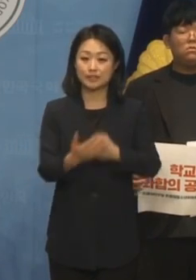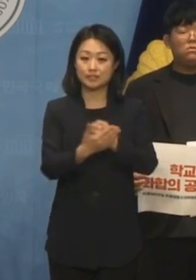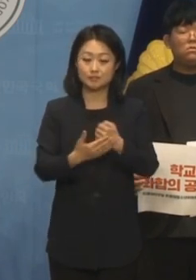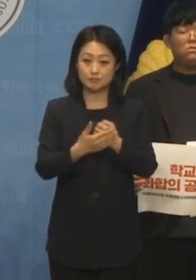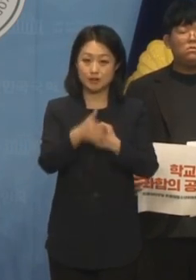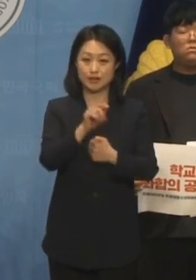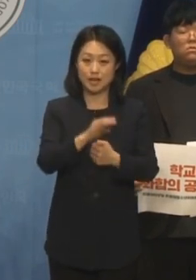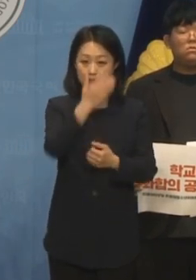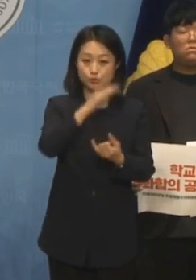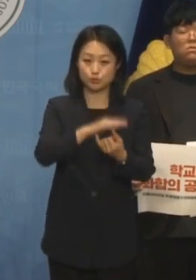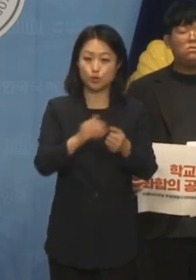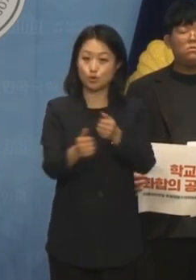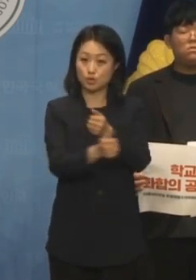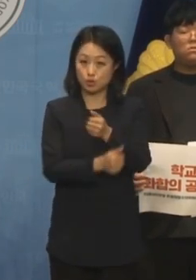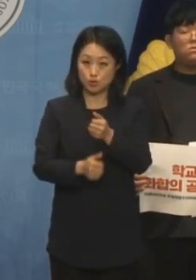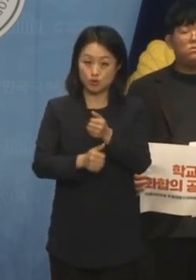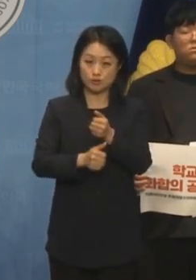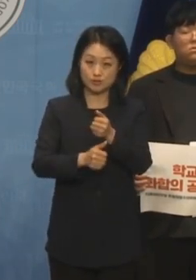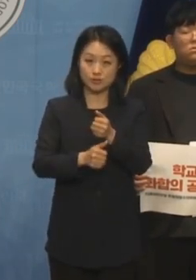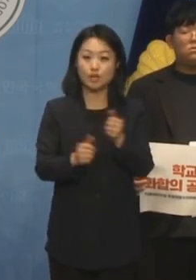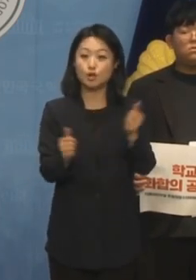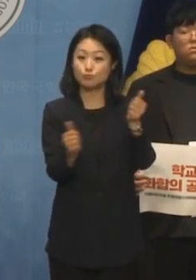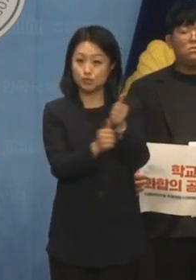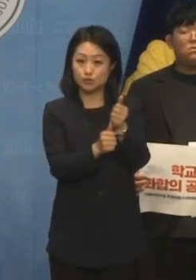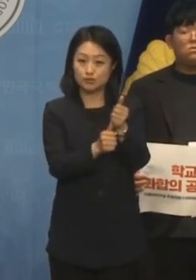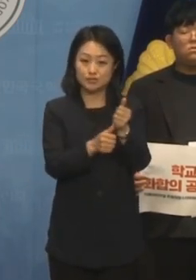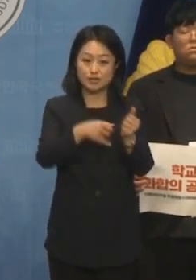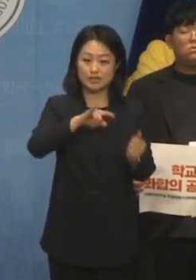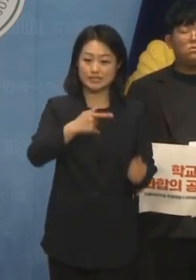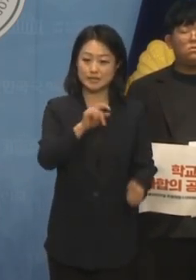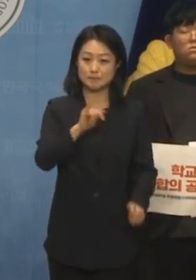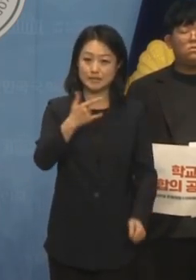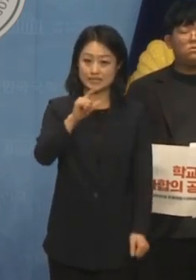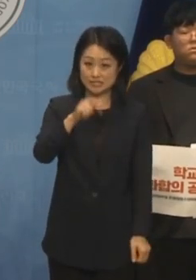은평갑 청소년위원회에서는 신민석 부위원장님 참석하셨습니다.